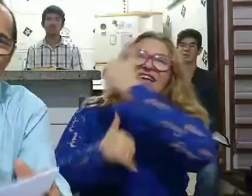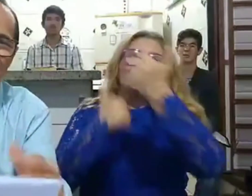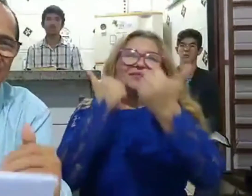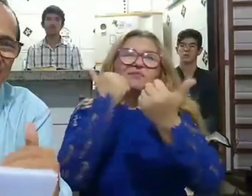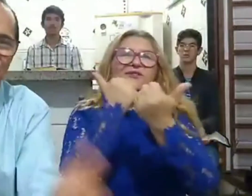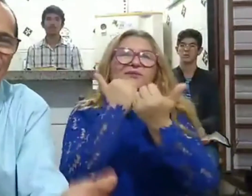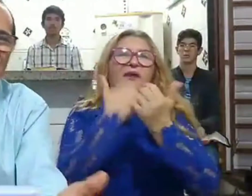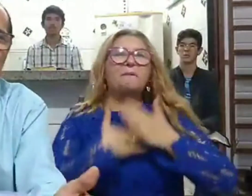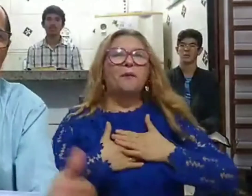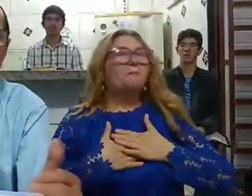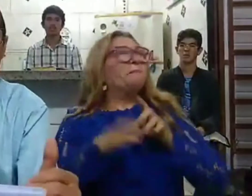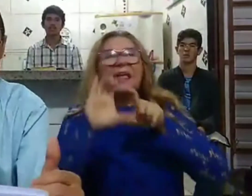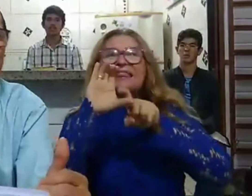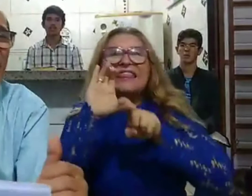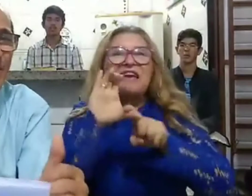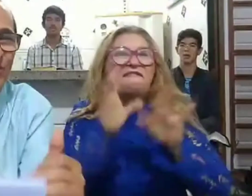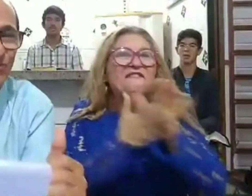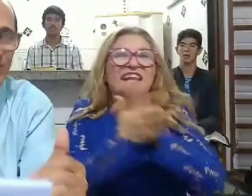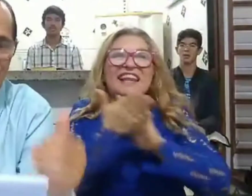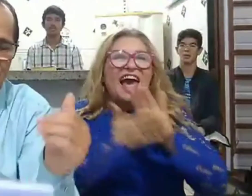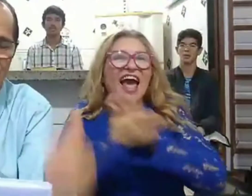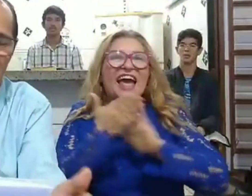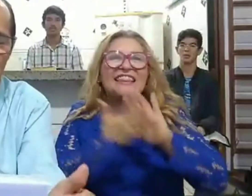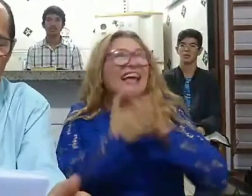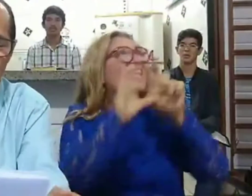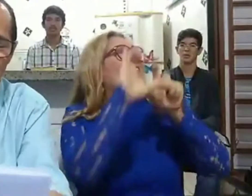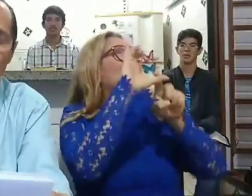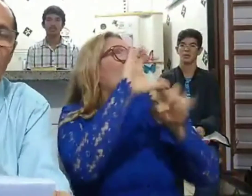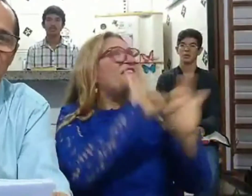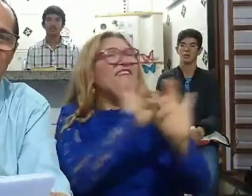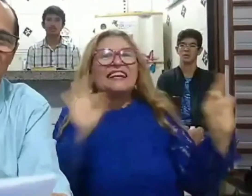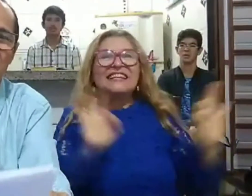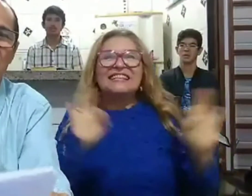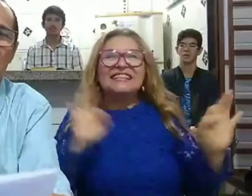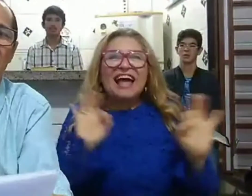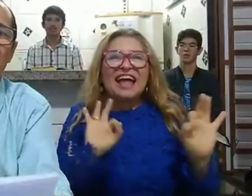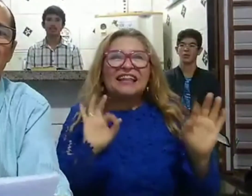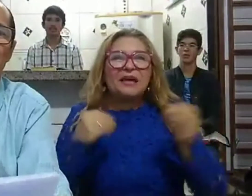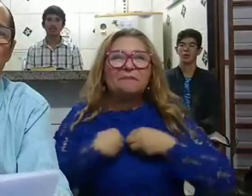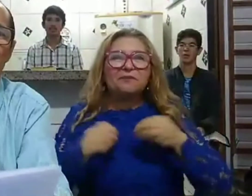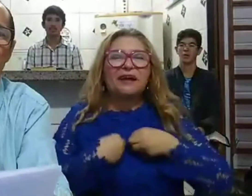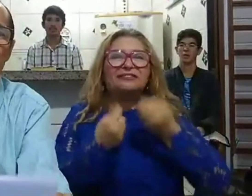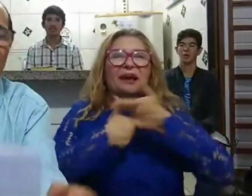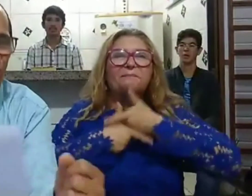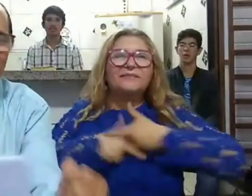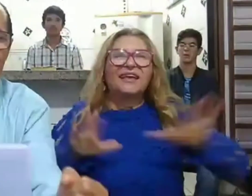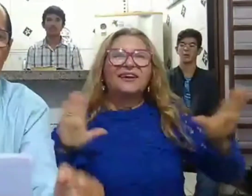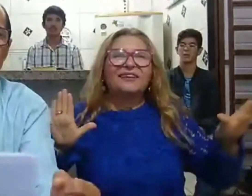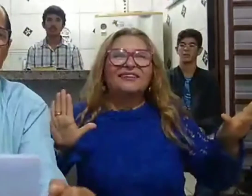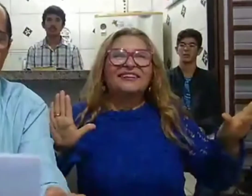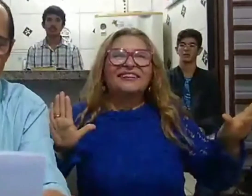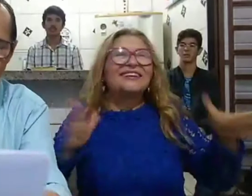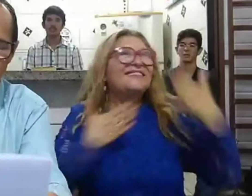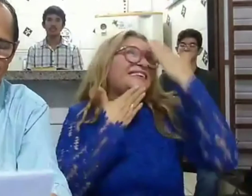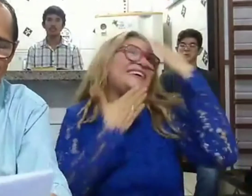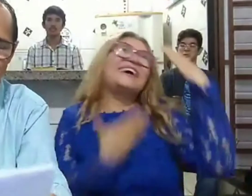eu não devo mais, eu não tenho mais um débito diante de Deus por causa dos meus pecados. E eu louvo a